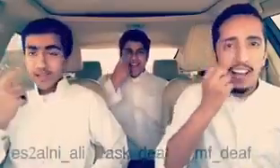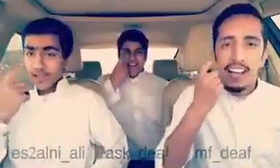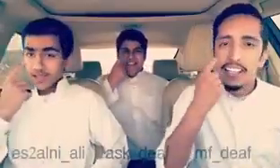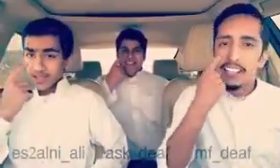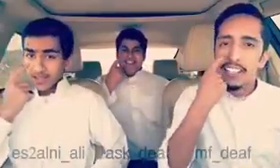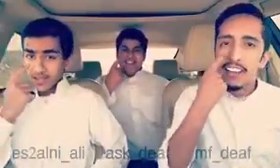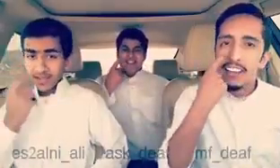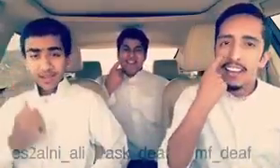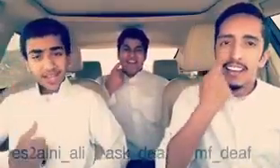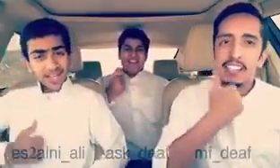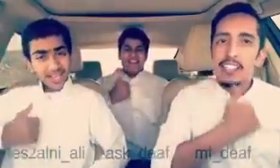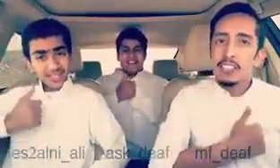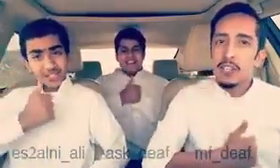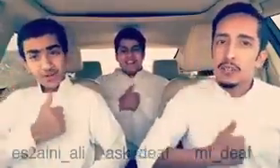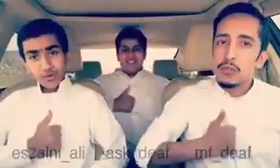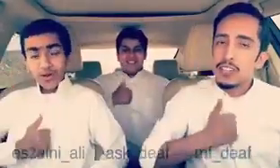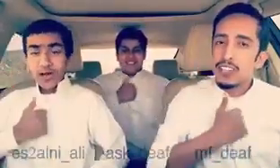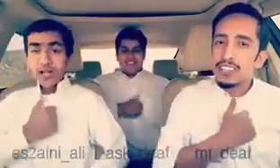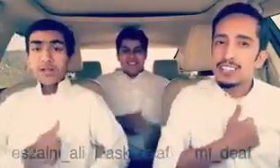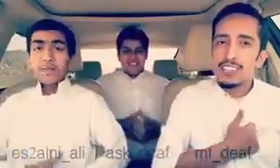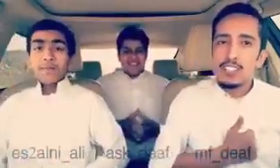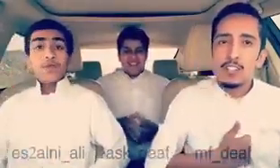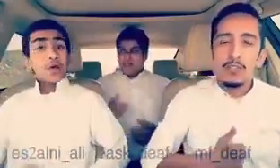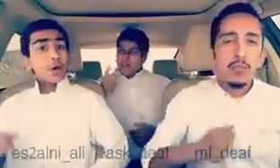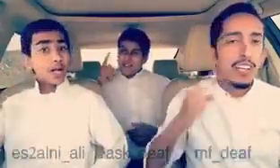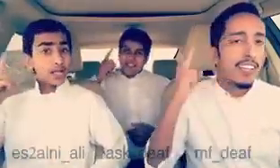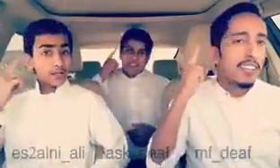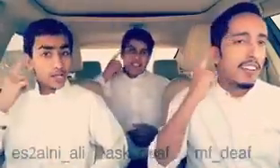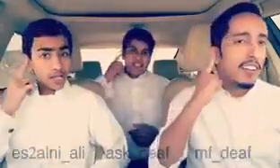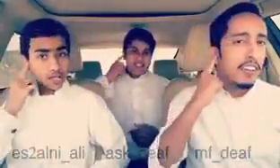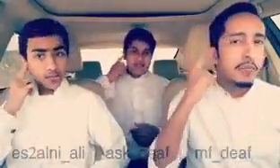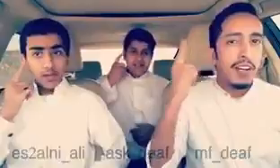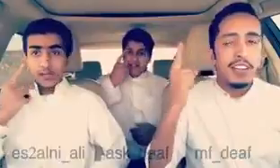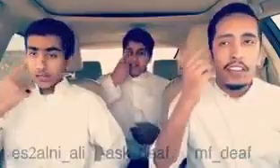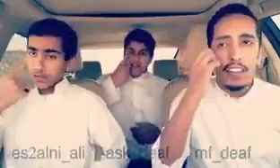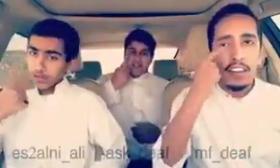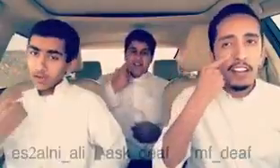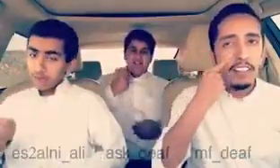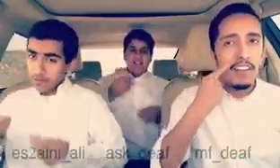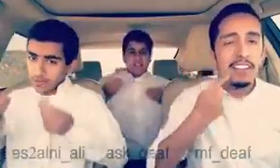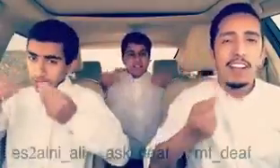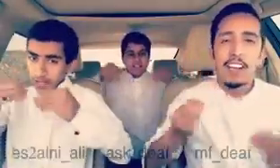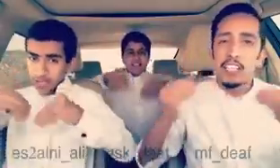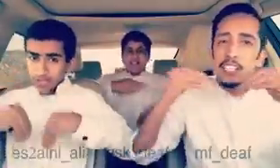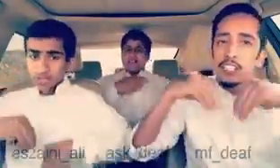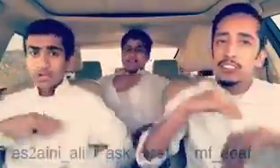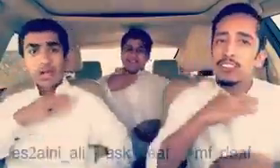رقت عيناي شوقا ولطيبة ذرفت